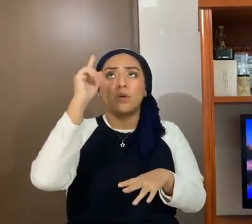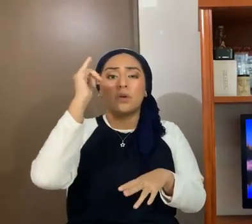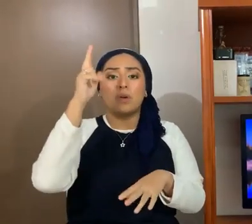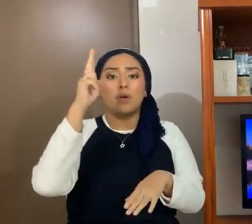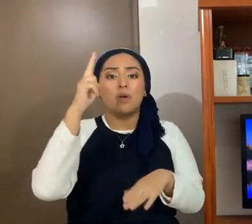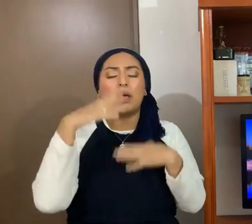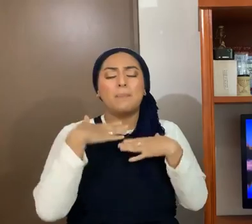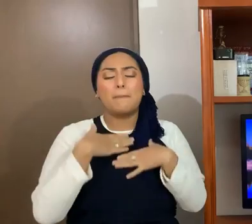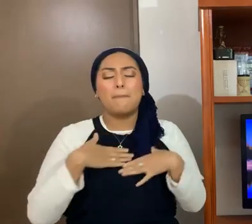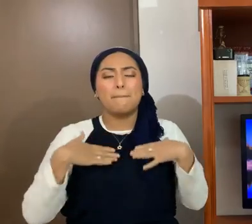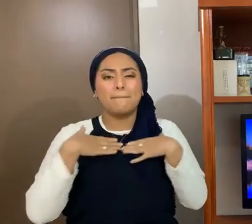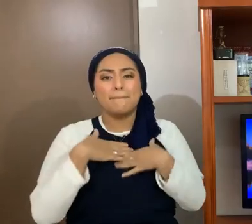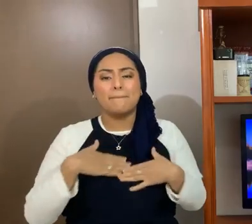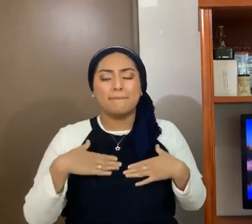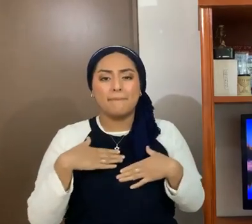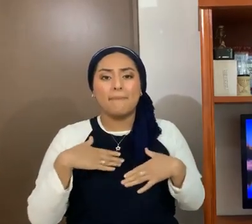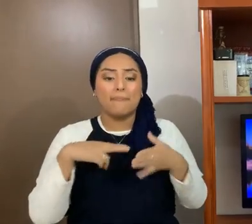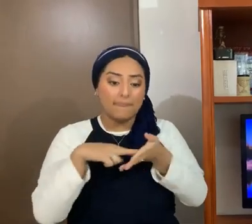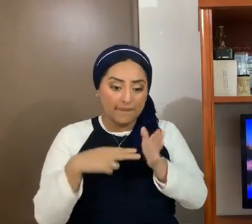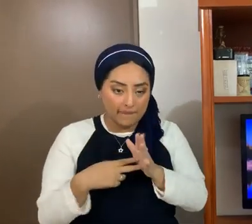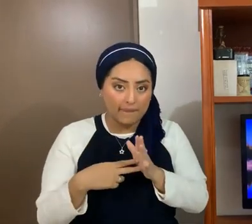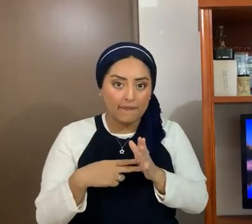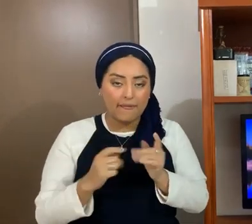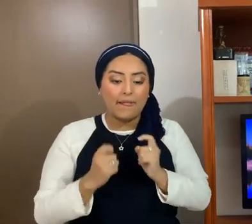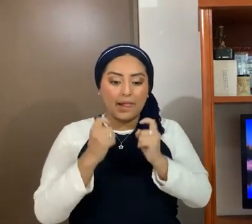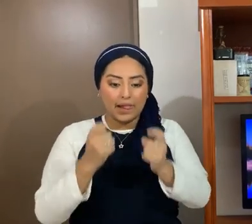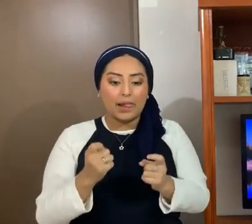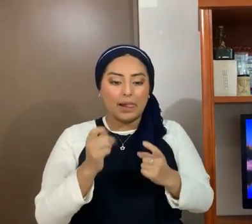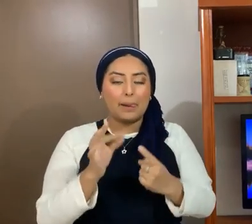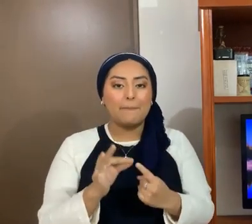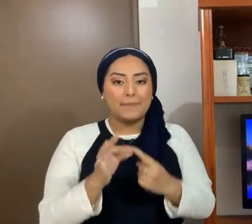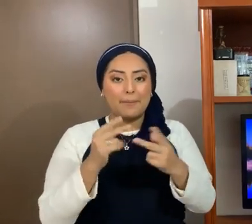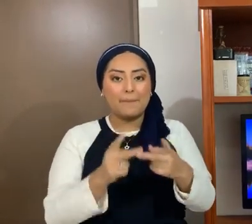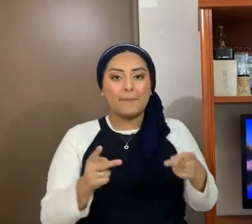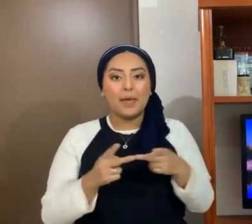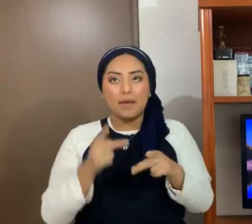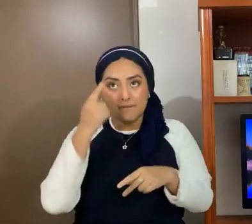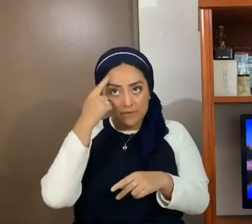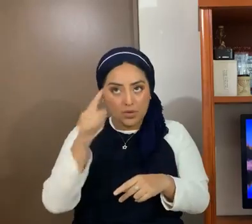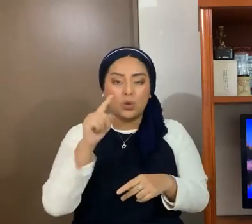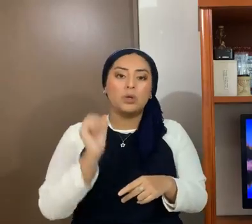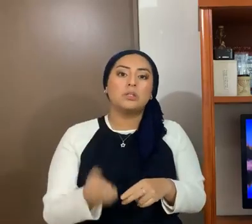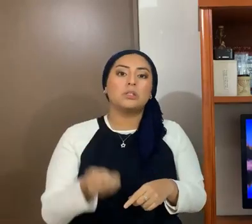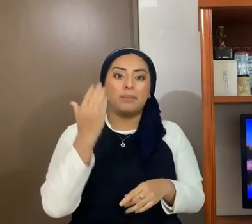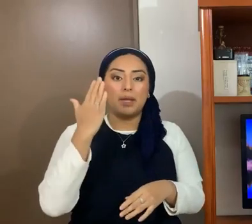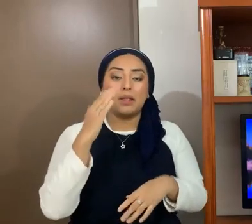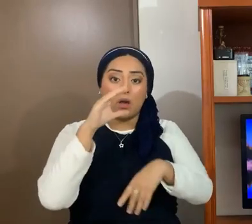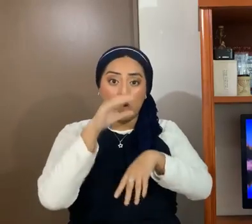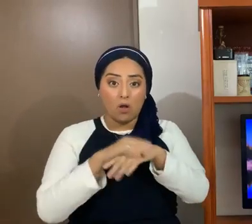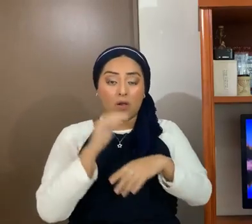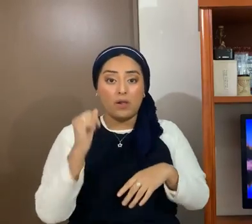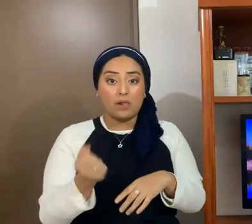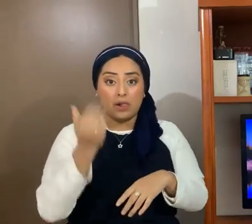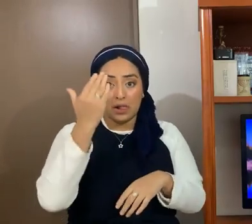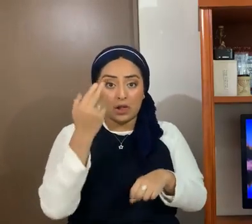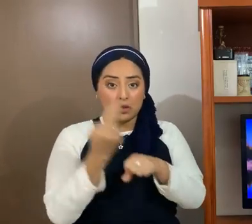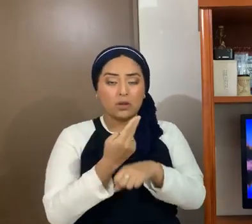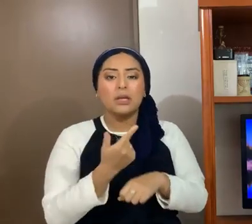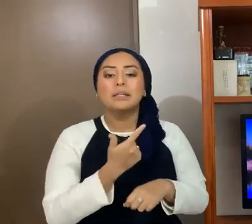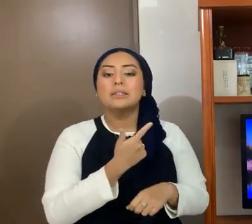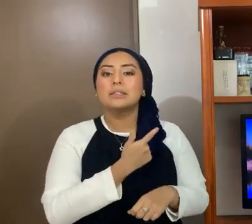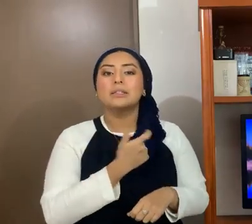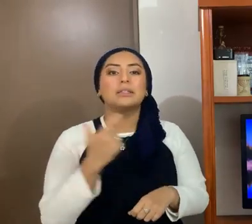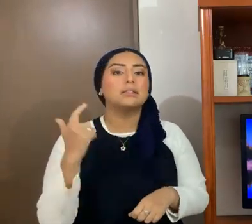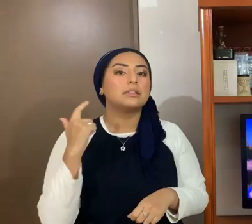lo venerares, es decir, darle un lugar especial a Shabbat. En Shabbat, usa una